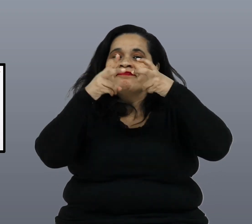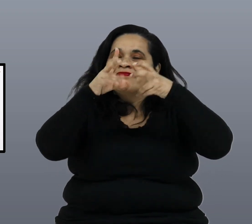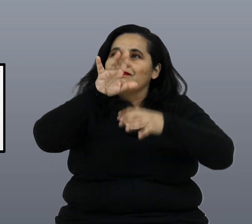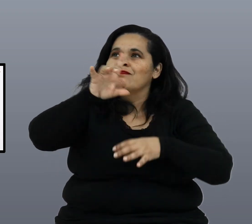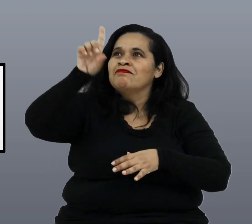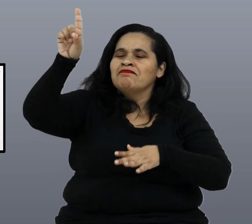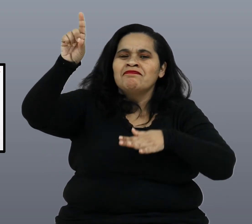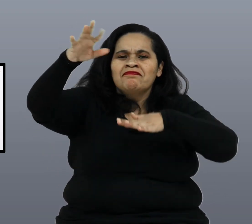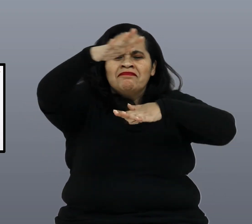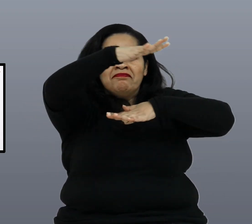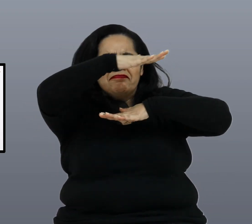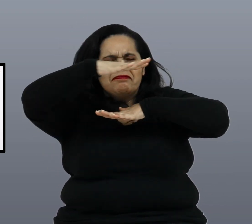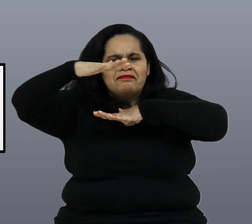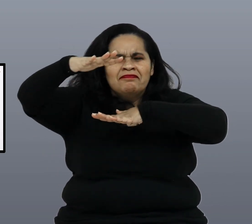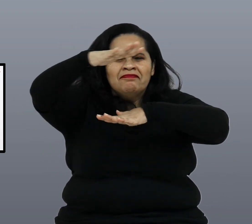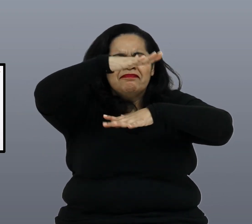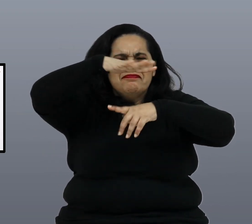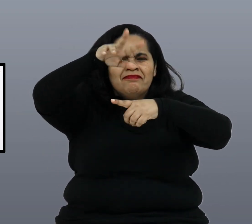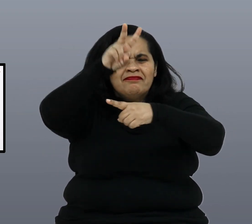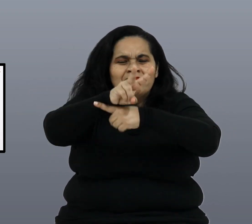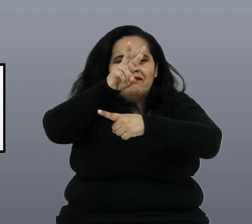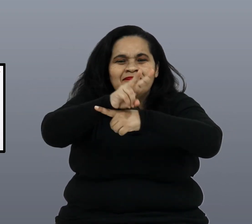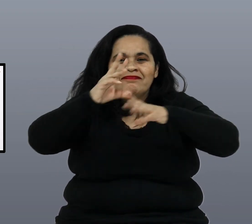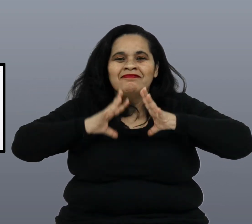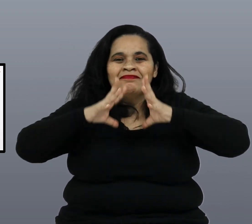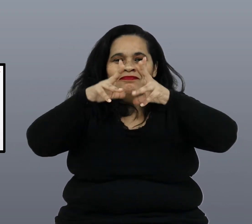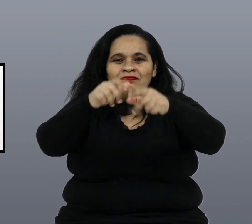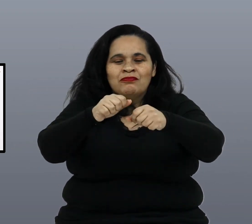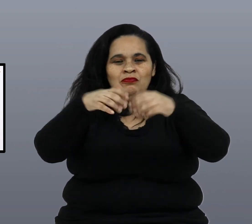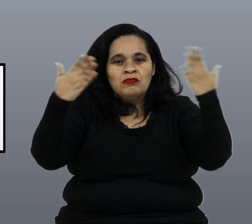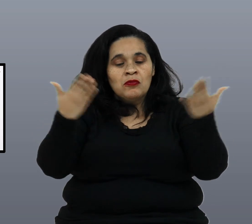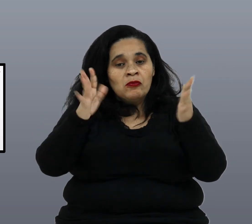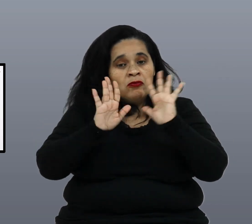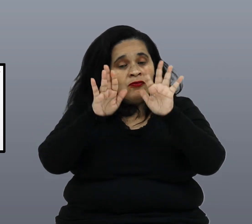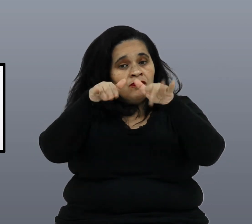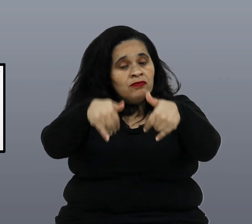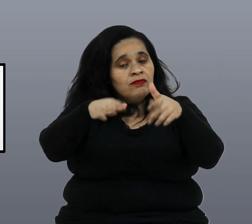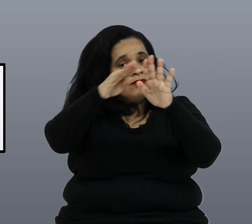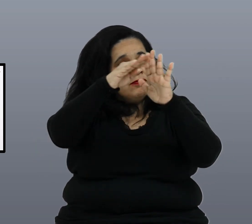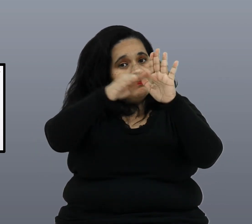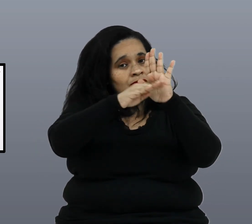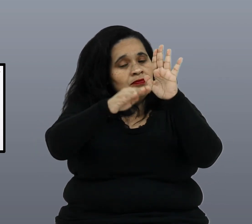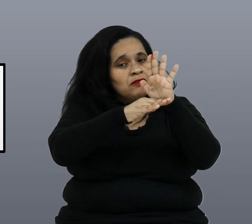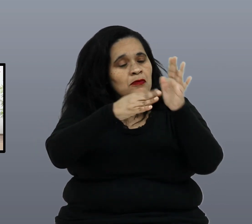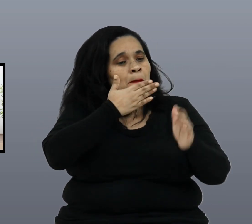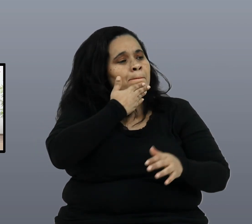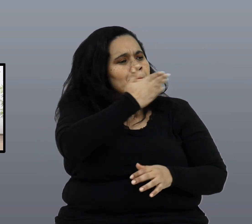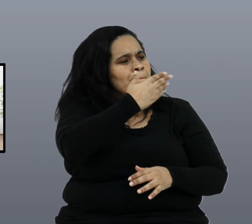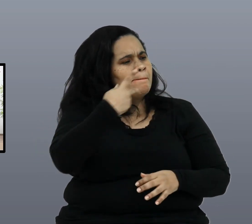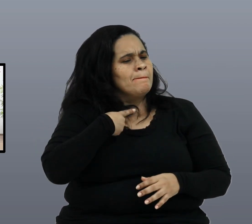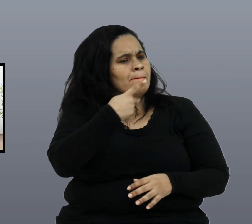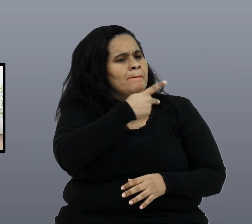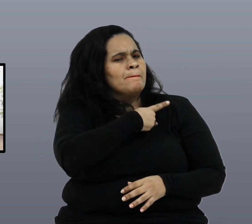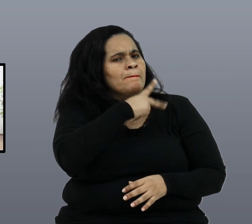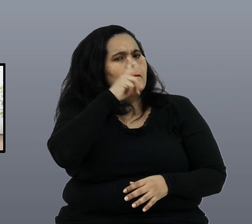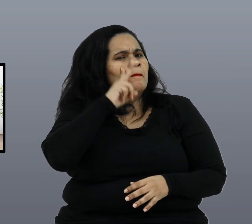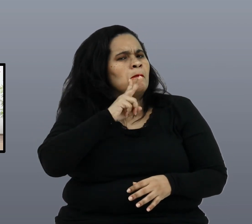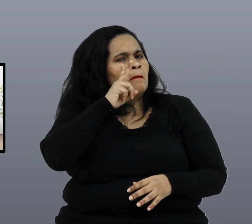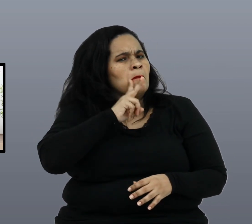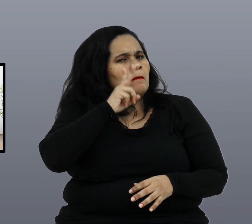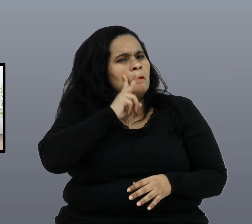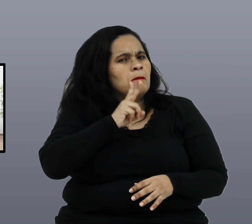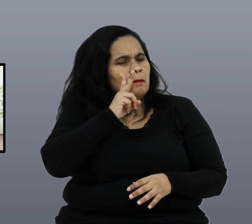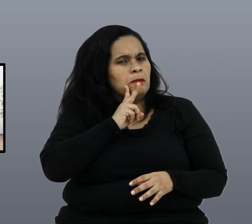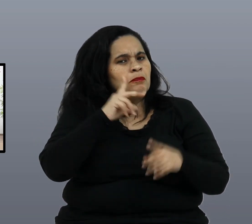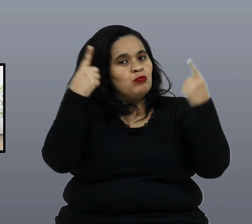está conduzindo a história. Caminhando para o final do nosso programa, queria pedir para o pastor Valdeci deixar um desafio final para aqueles que nos acompanharam